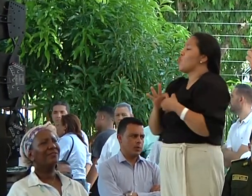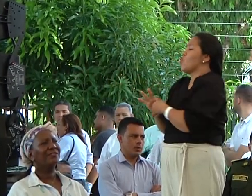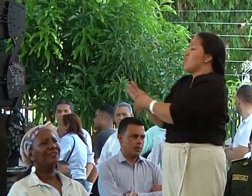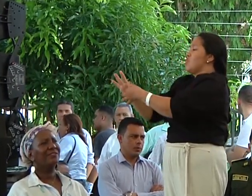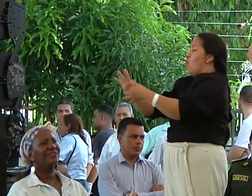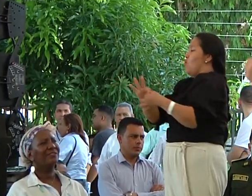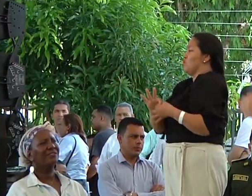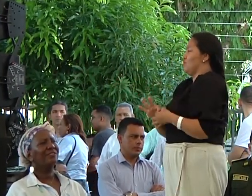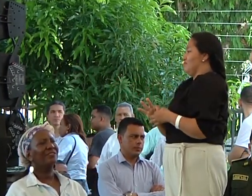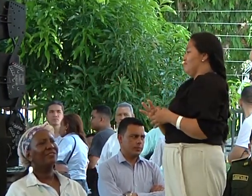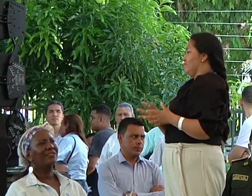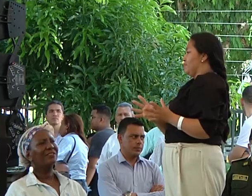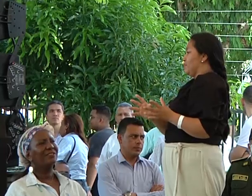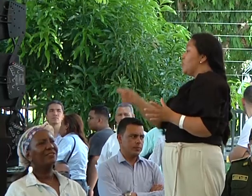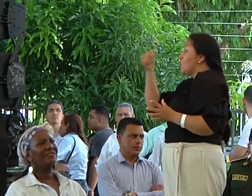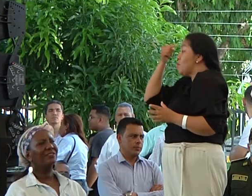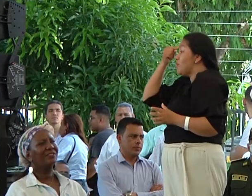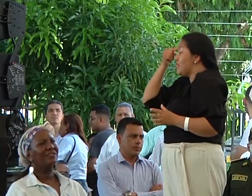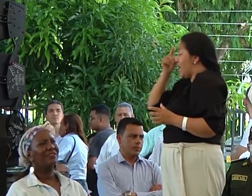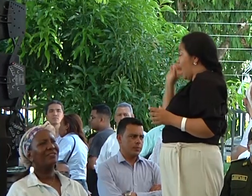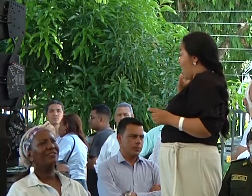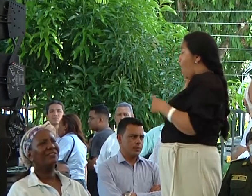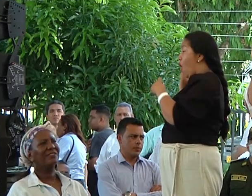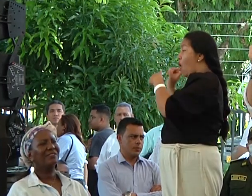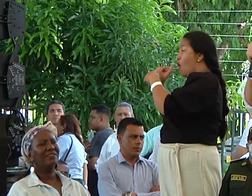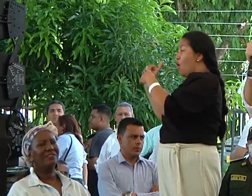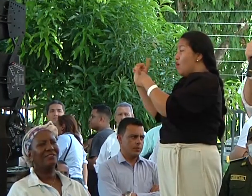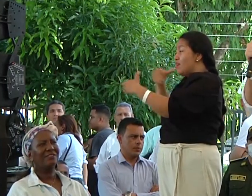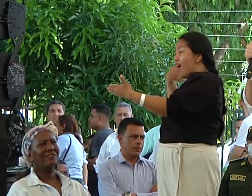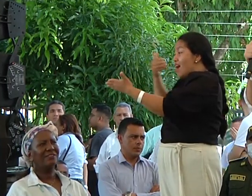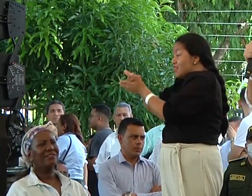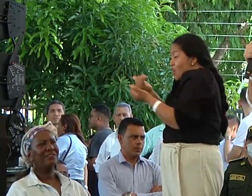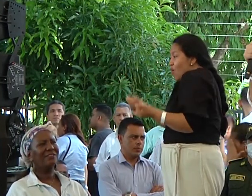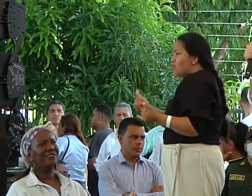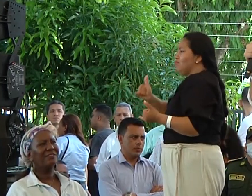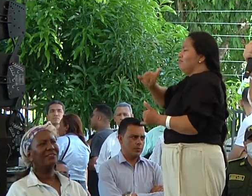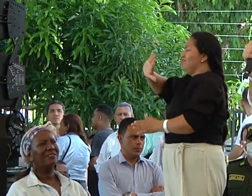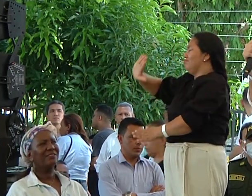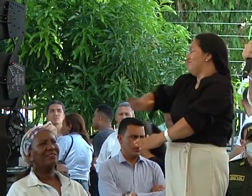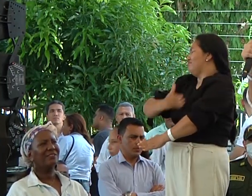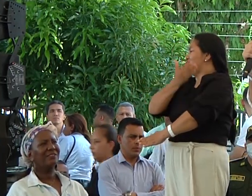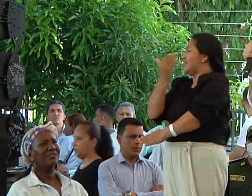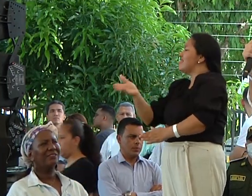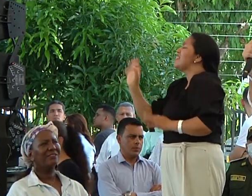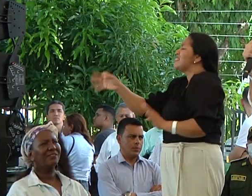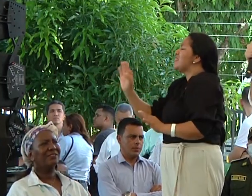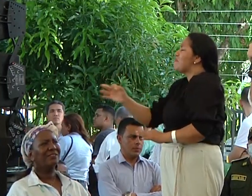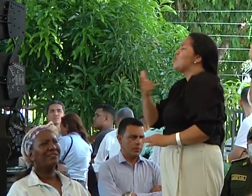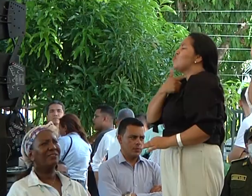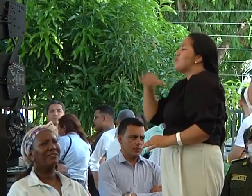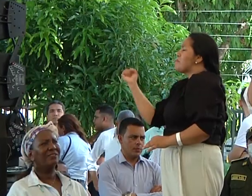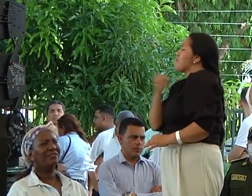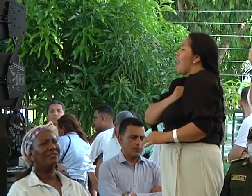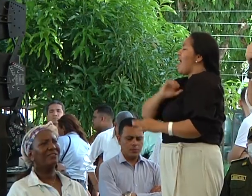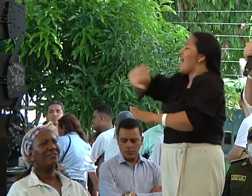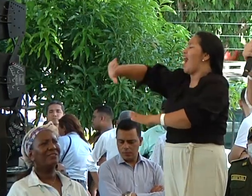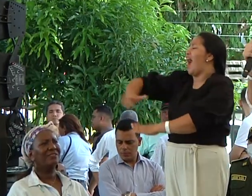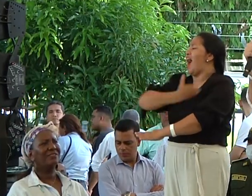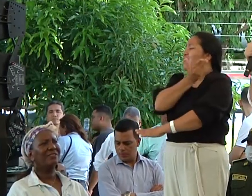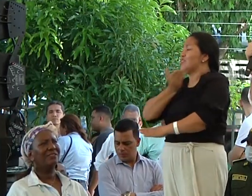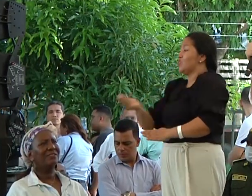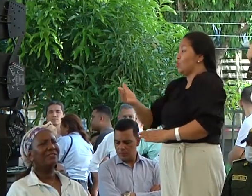la tierra que lleva toda la vida cantando y al futuro, aquí tenemos que convertirnos en el epicentro del cambio. Este tiene que ser el